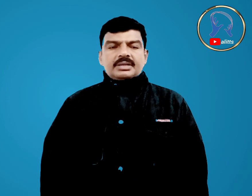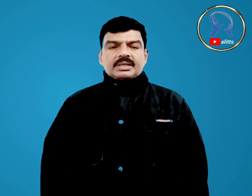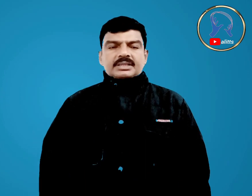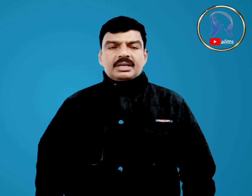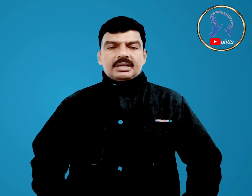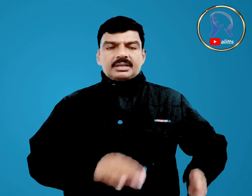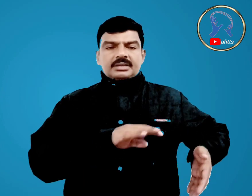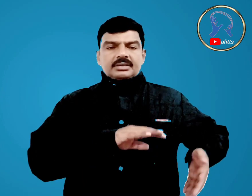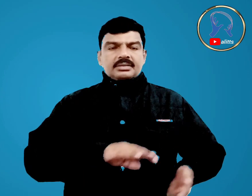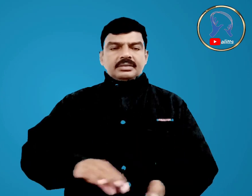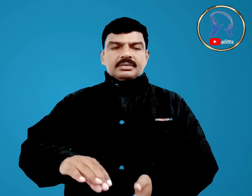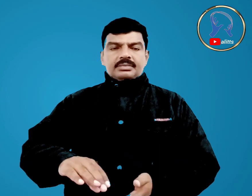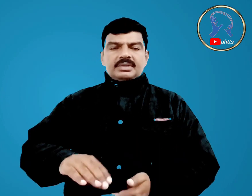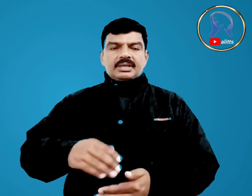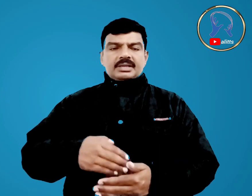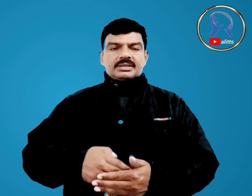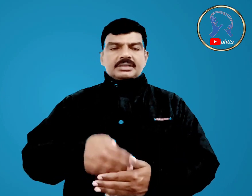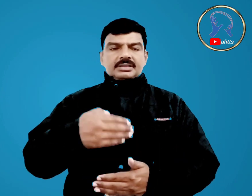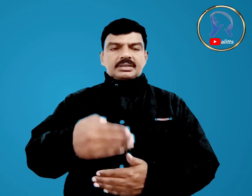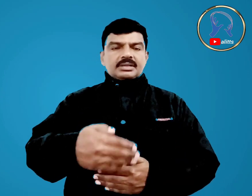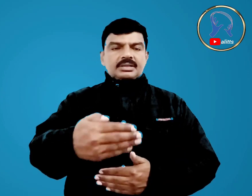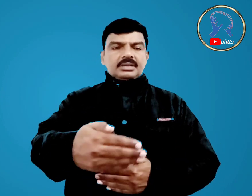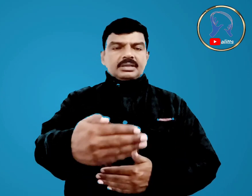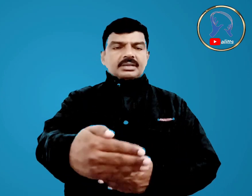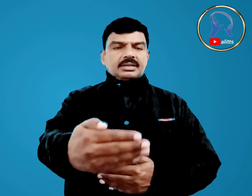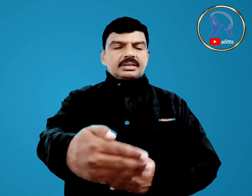आगे। नस्ल पैदाइश आगे आगे।